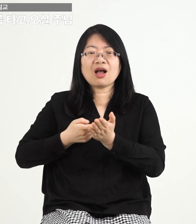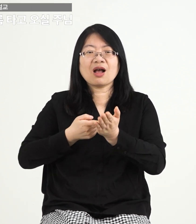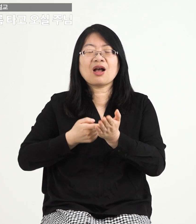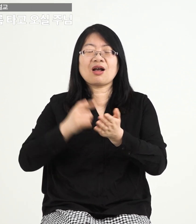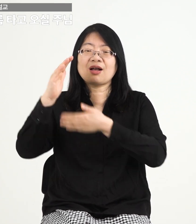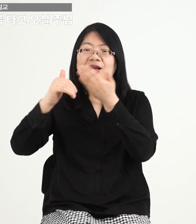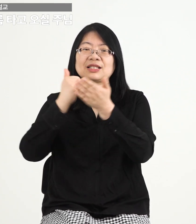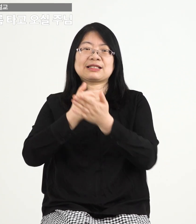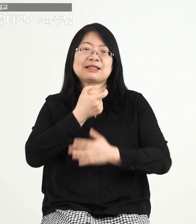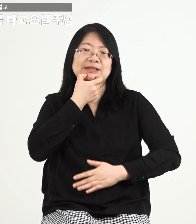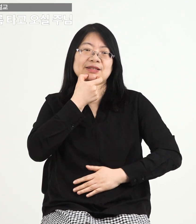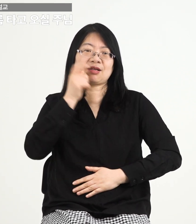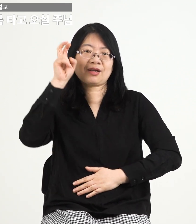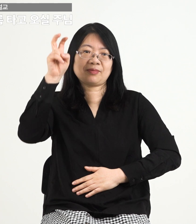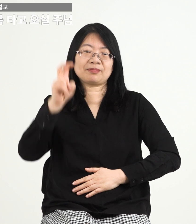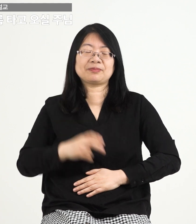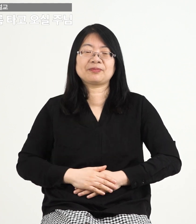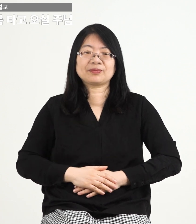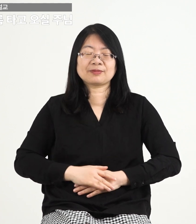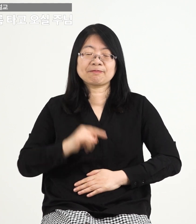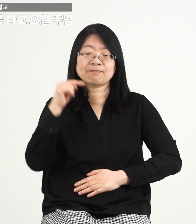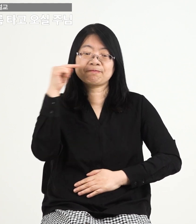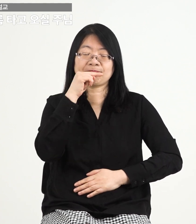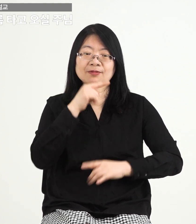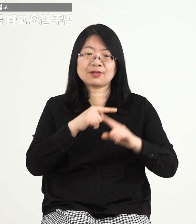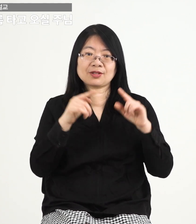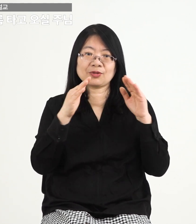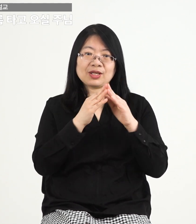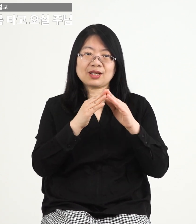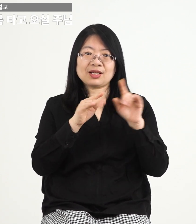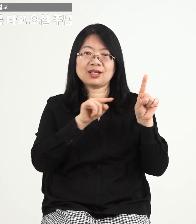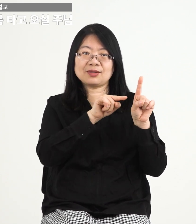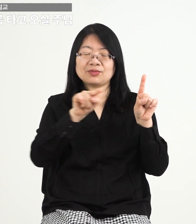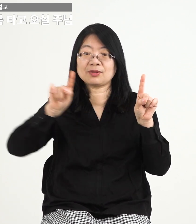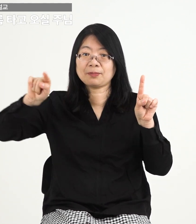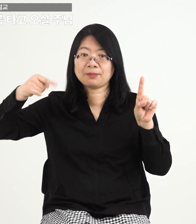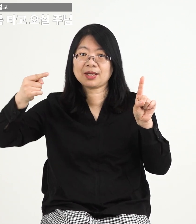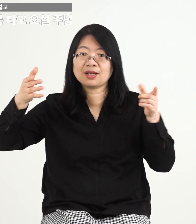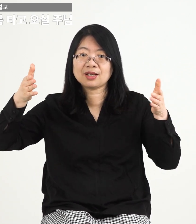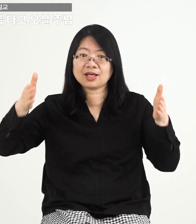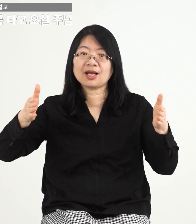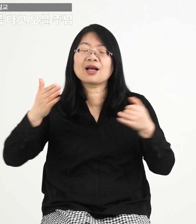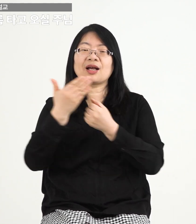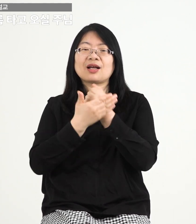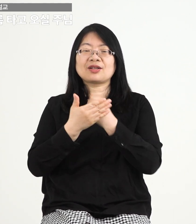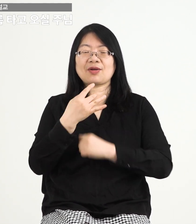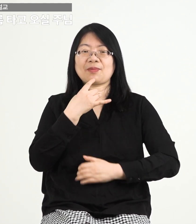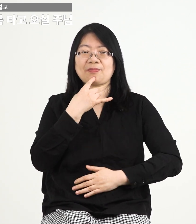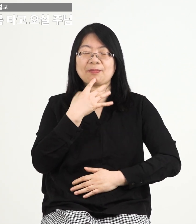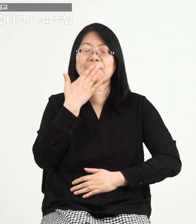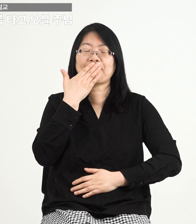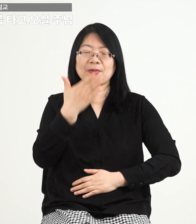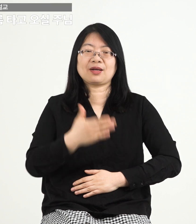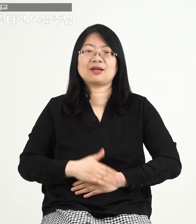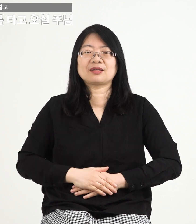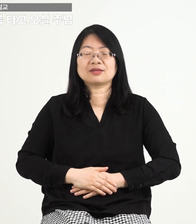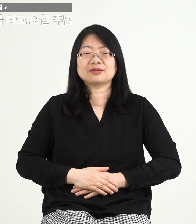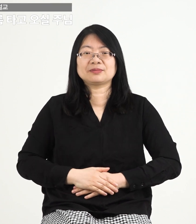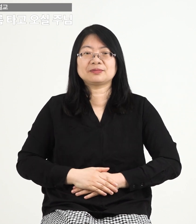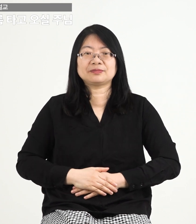싫어합니다. 철저하게 교회는 1서부터 100까지 은혜로만 가게 돼 있어요.